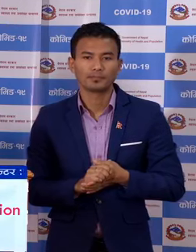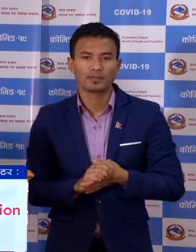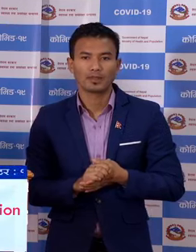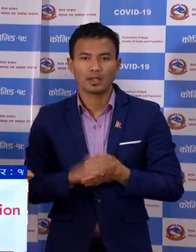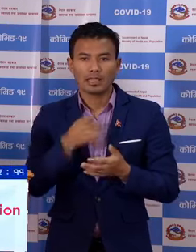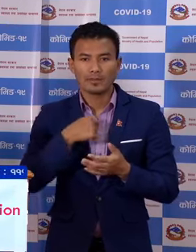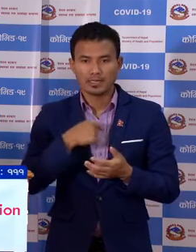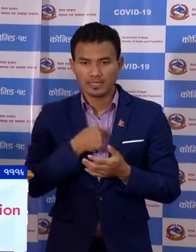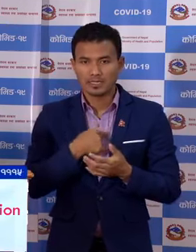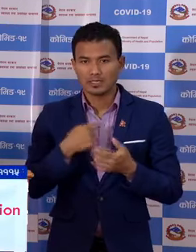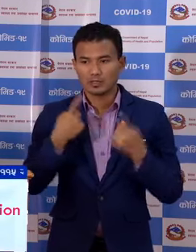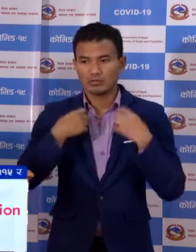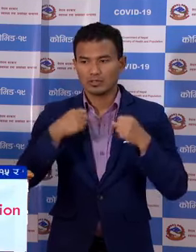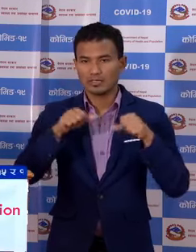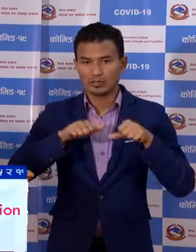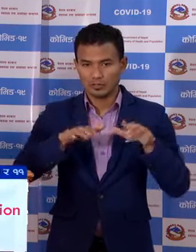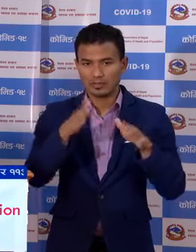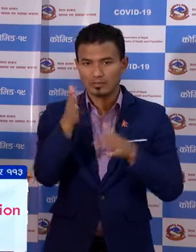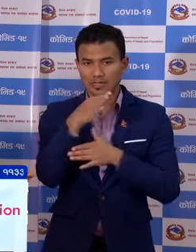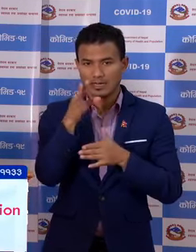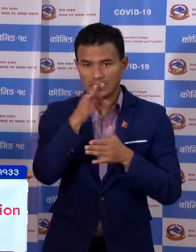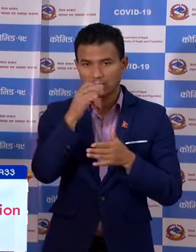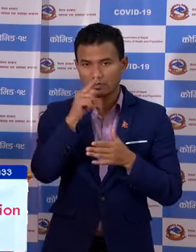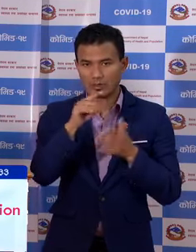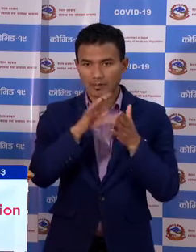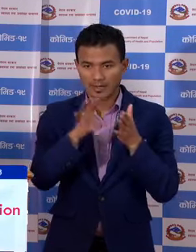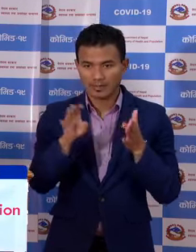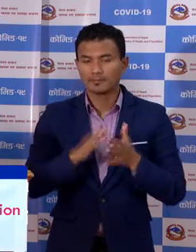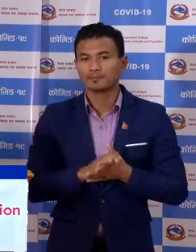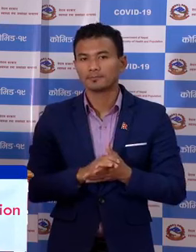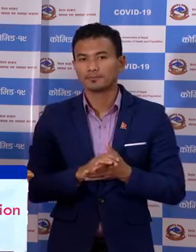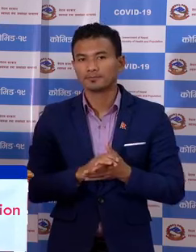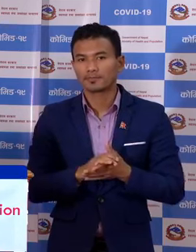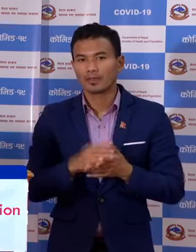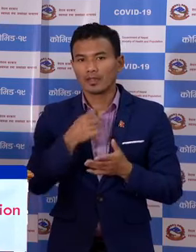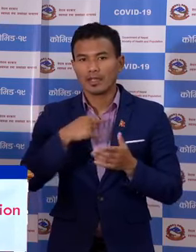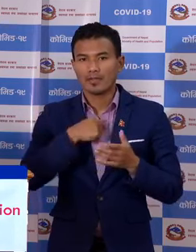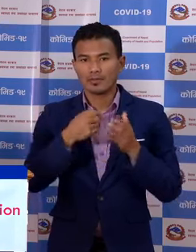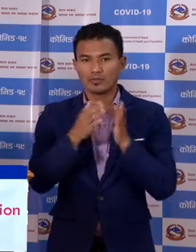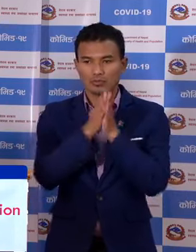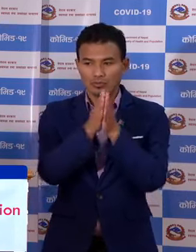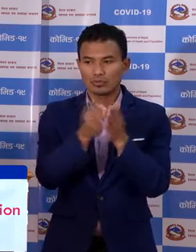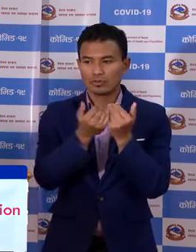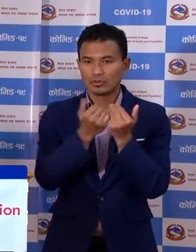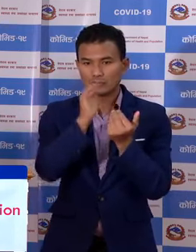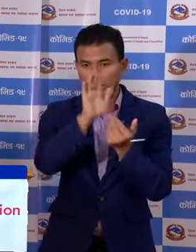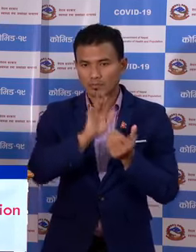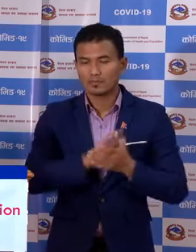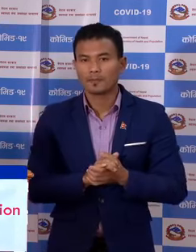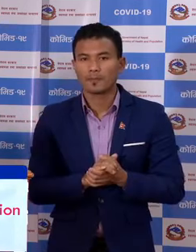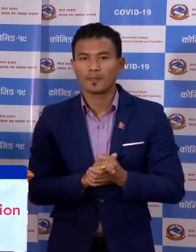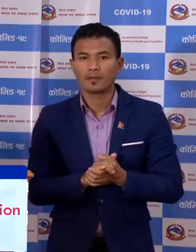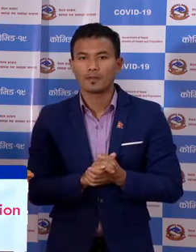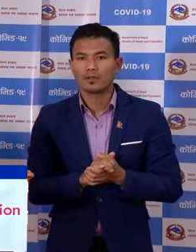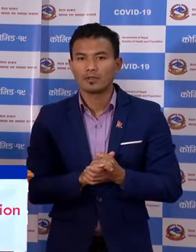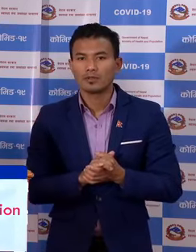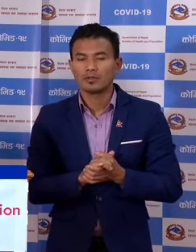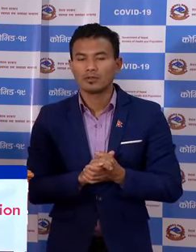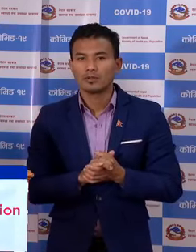र हामी स्वास्थ्य तथा जनसङ्ख्या मन्त्रालयको तर्फबाट हामी अनुरोध गर्न चाहन्छौँ